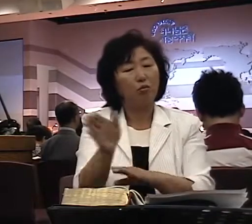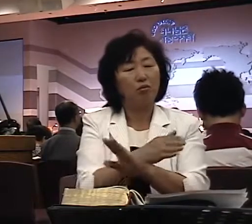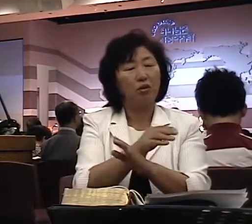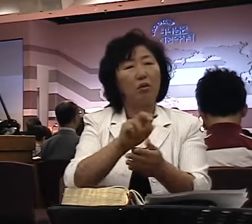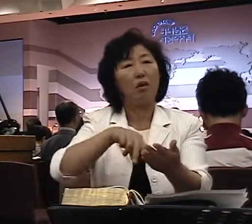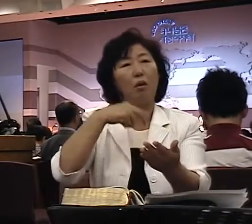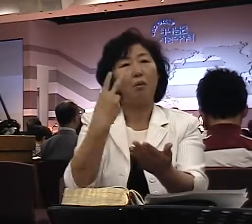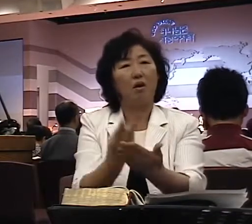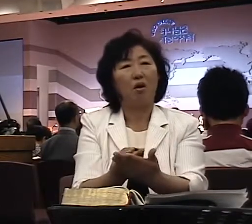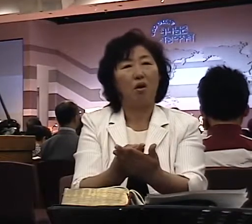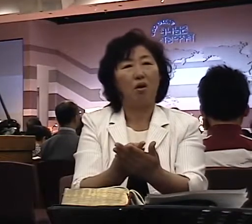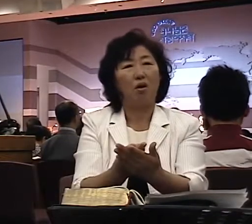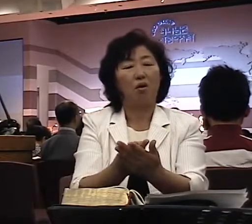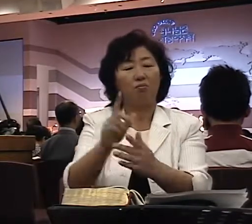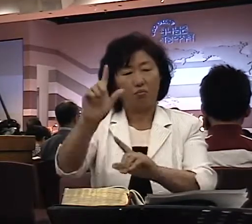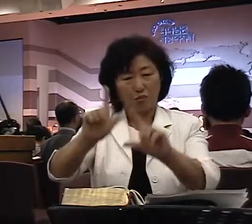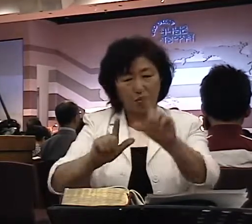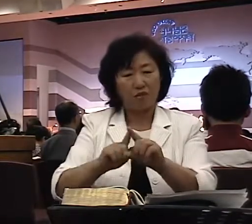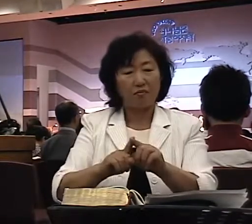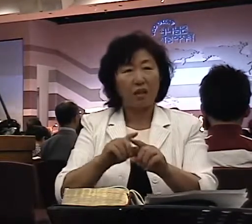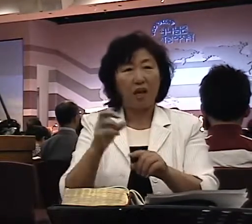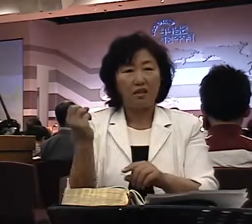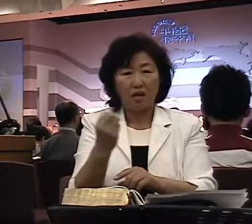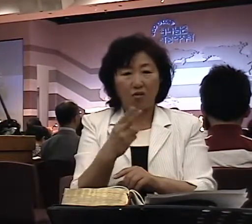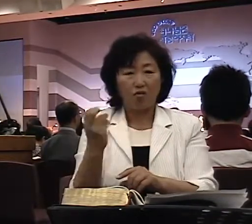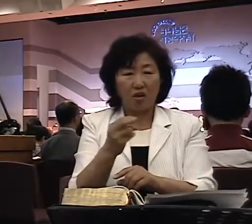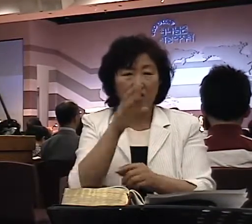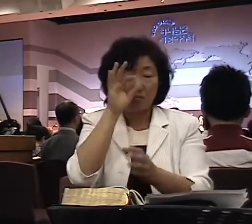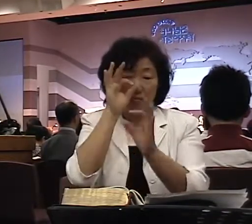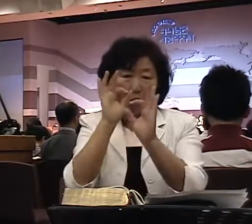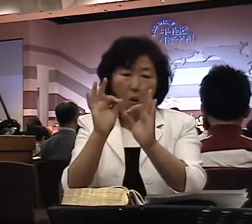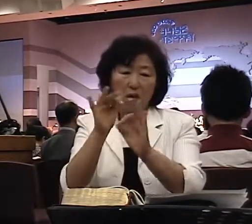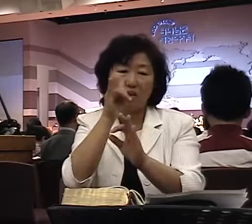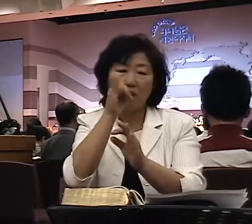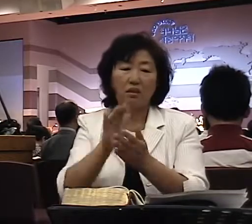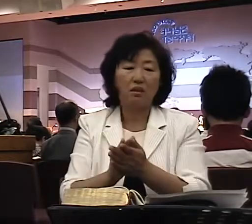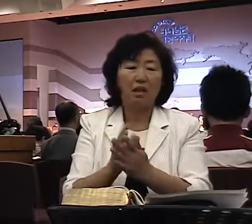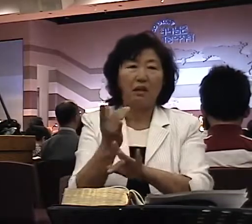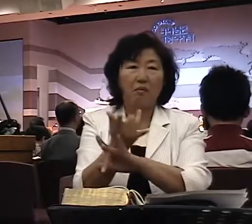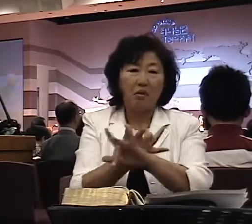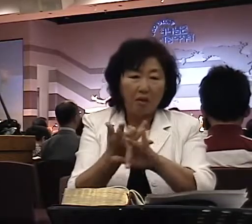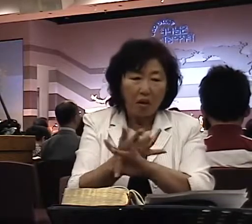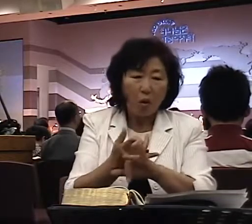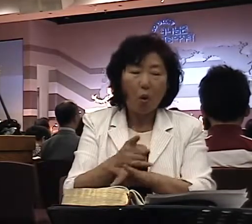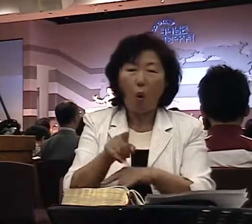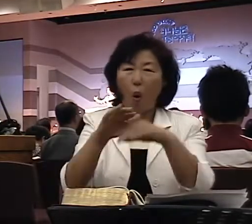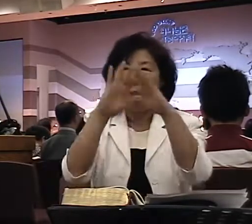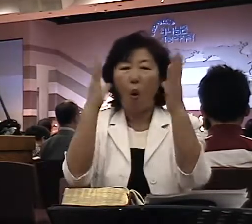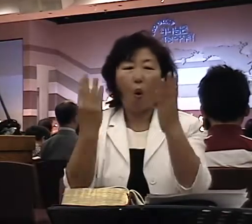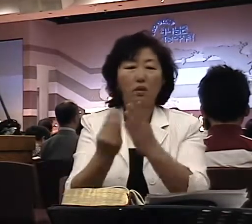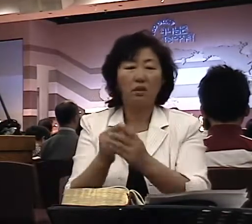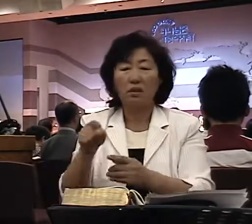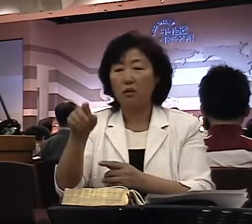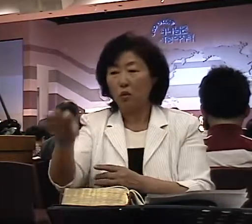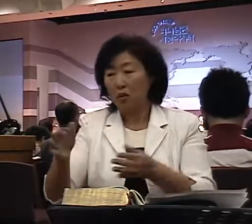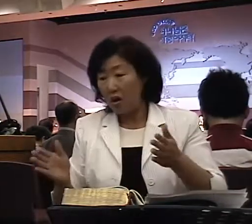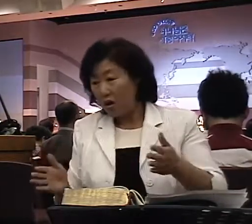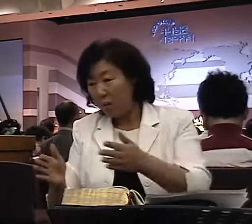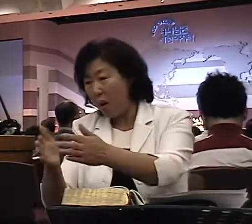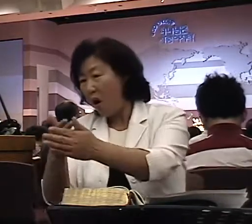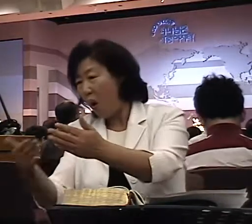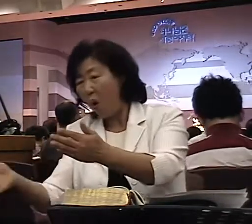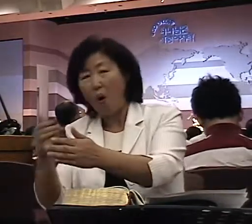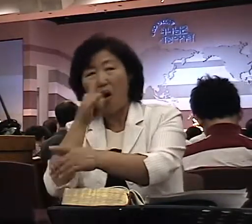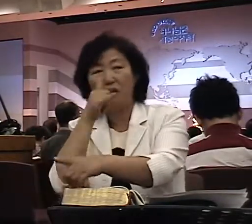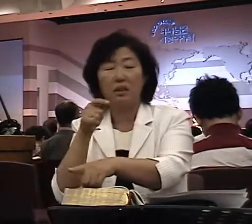봅니다. 핑계를 삼습니다. 다 그러기 때문에 온 주위가 그쪽으로 지금 흘러가고 있기 때문에